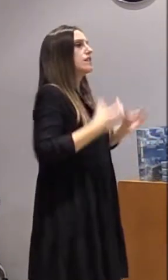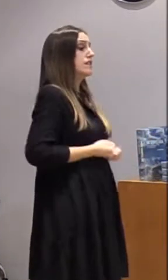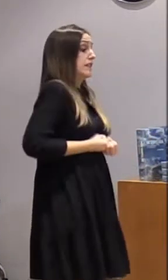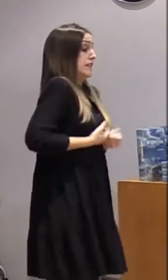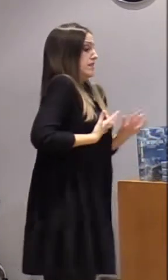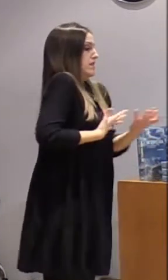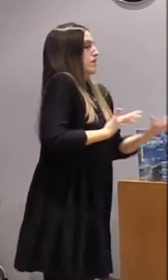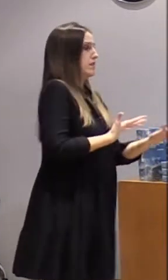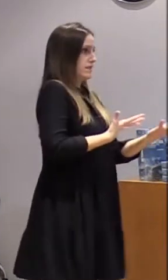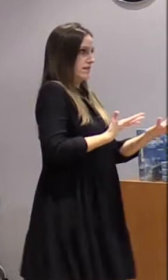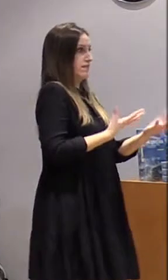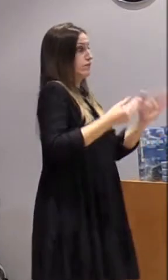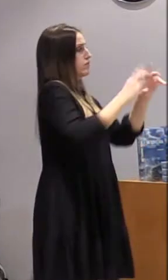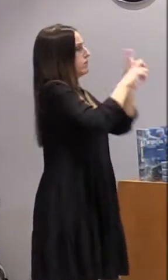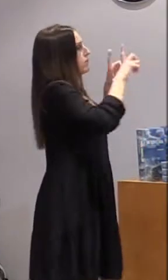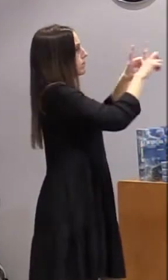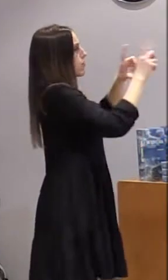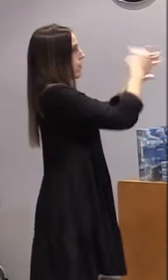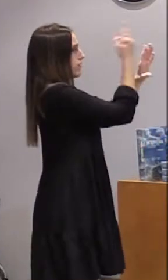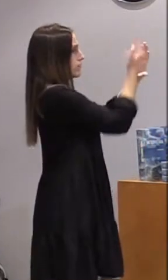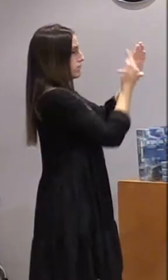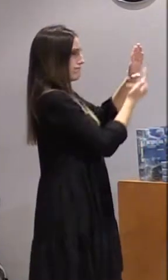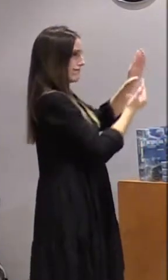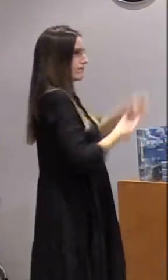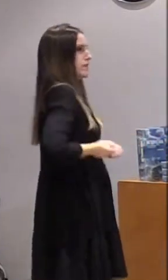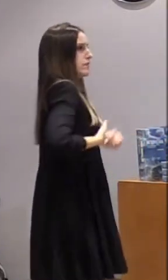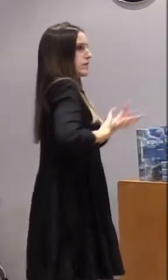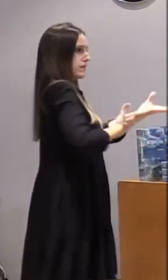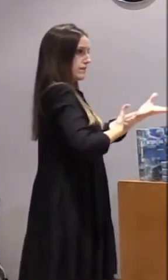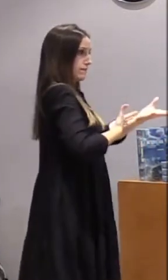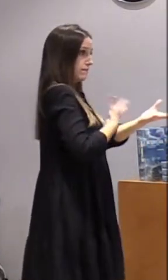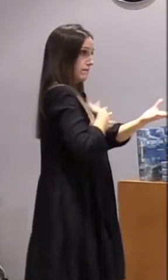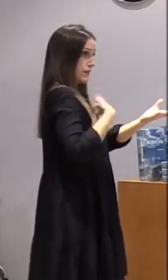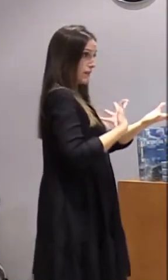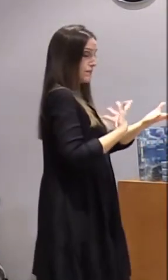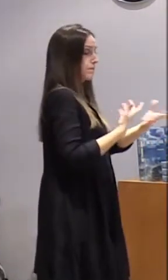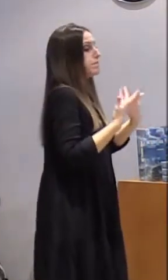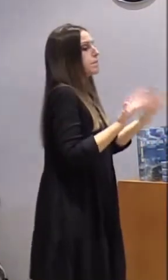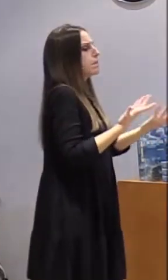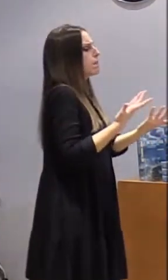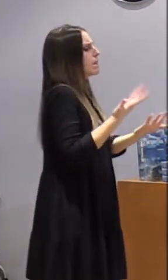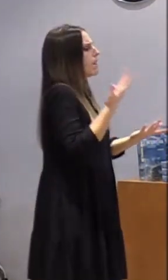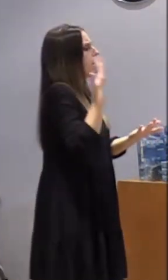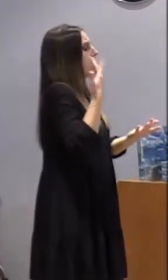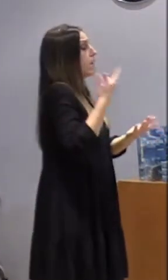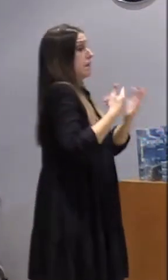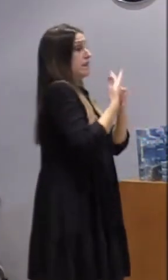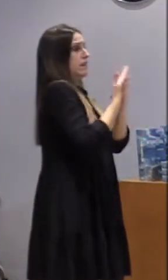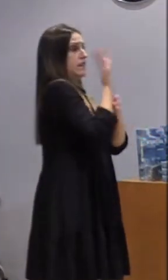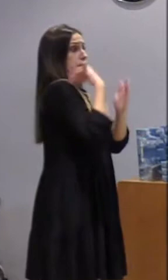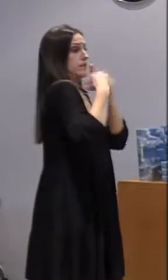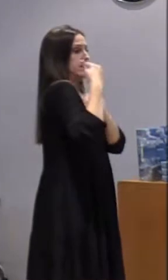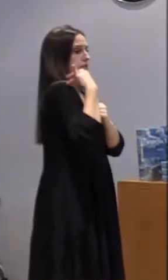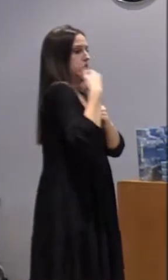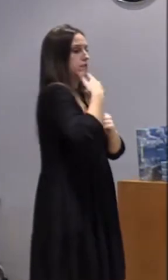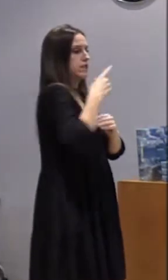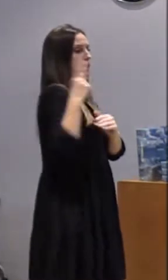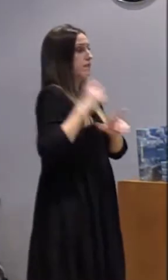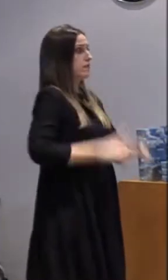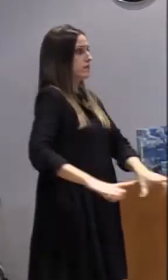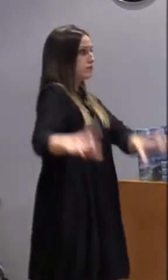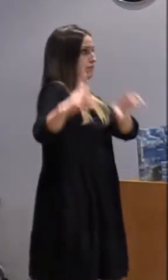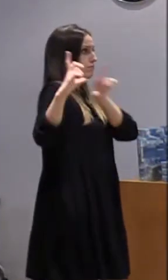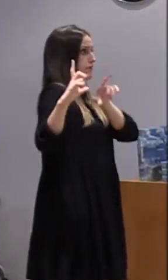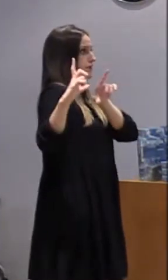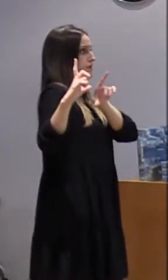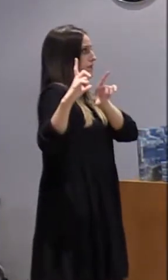a través de sus obras, a través de la pintura. Me decía hace unos días Arancha que si iba a poner este cuadro en mi presentación, pues